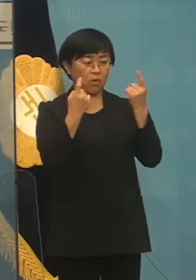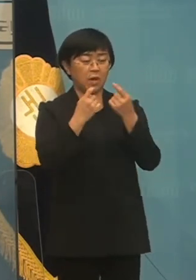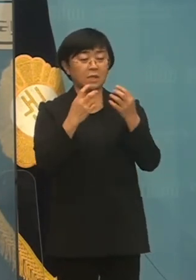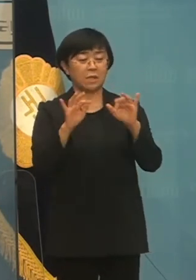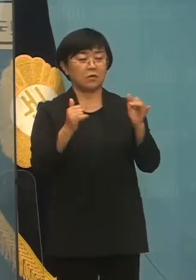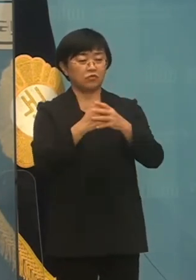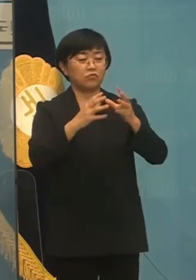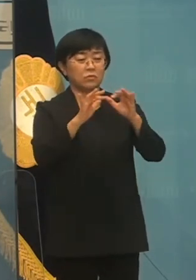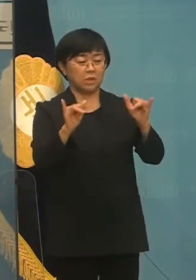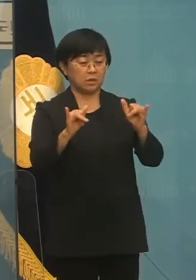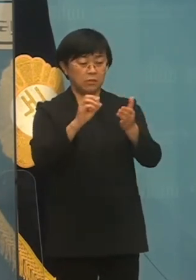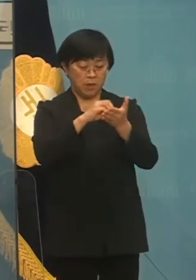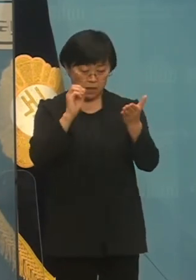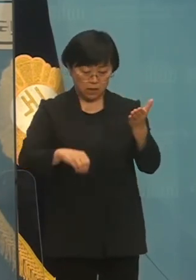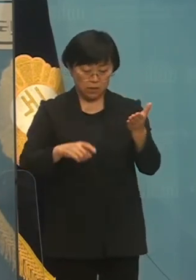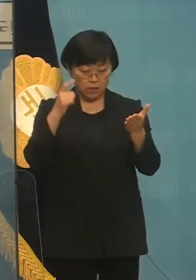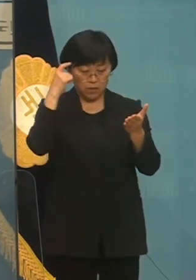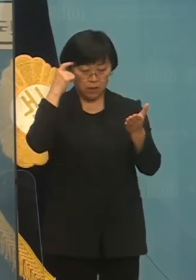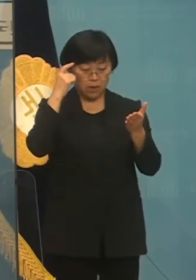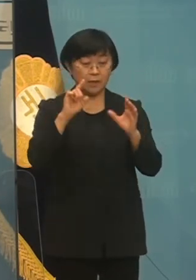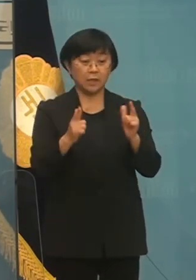국민이 아닙니까?